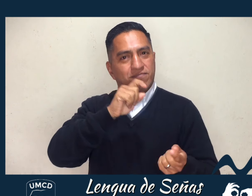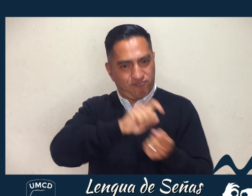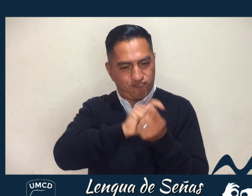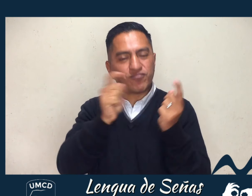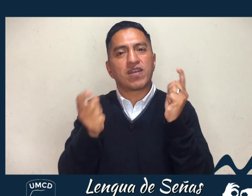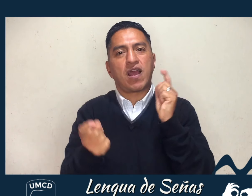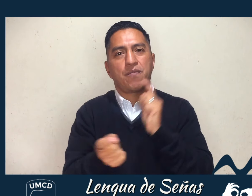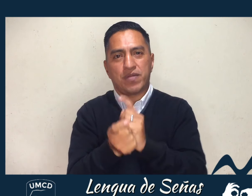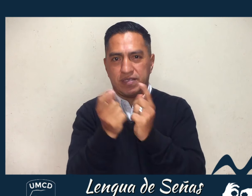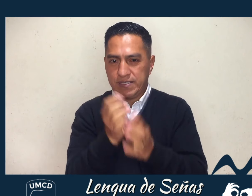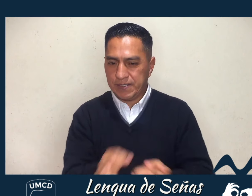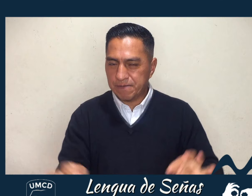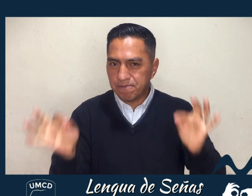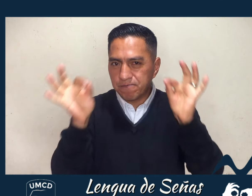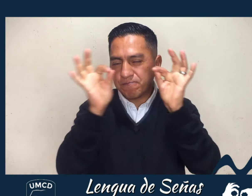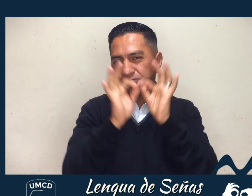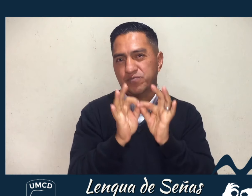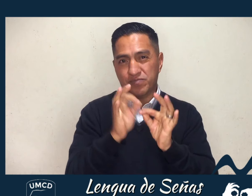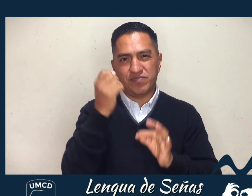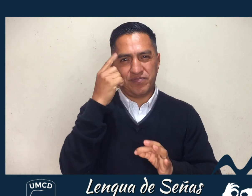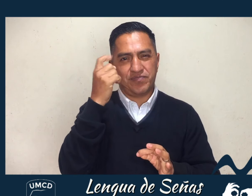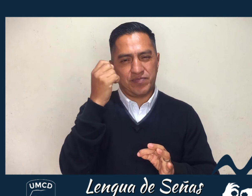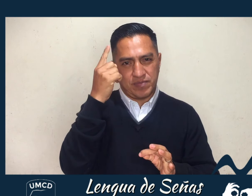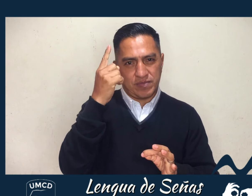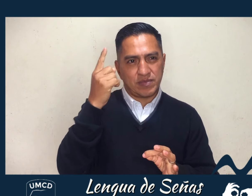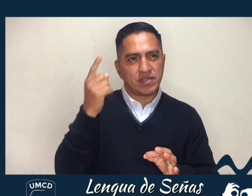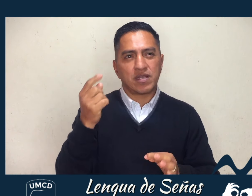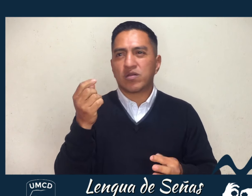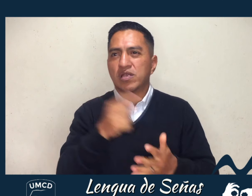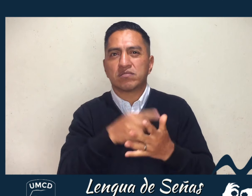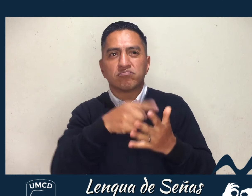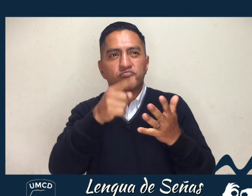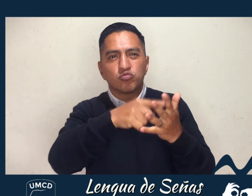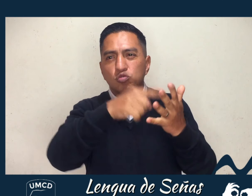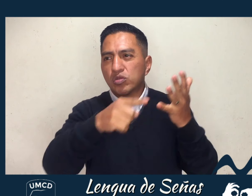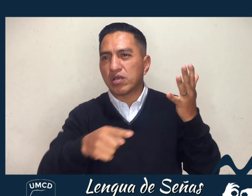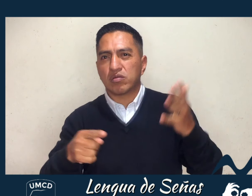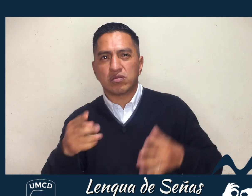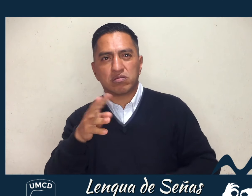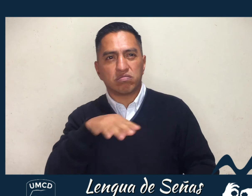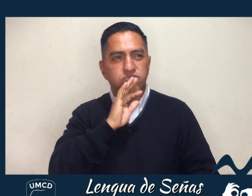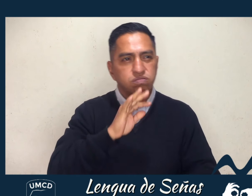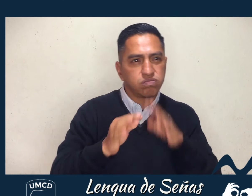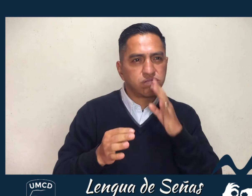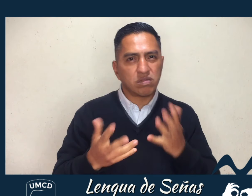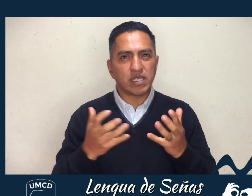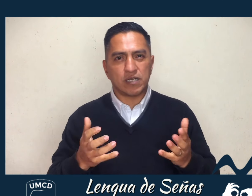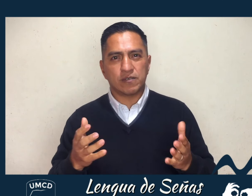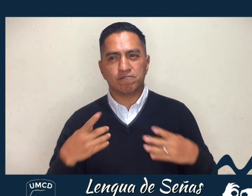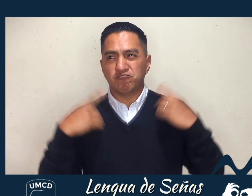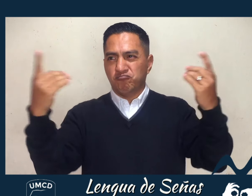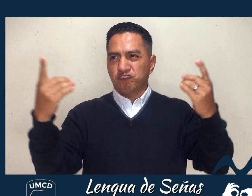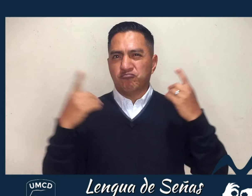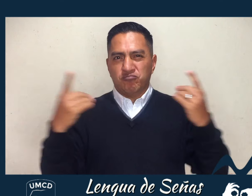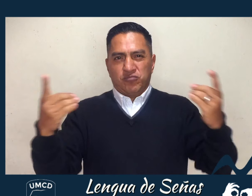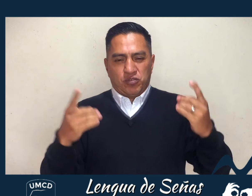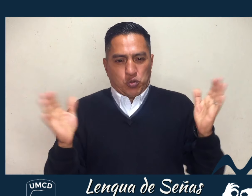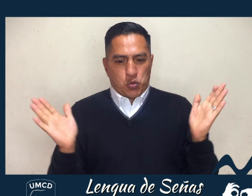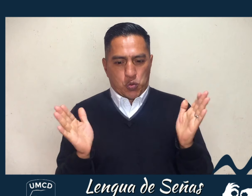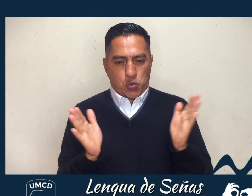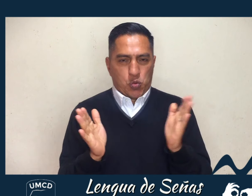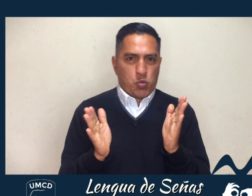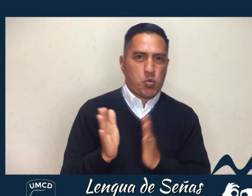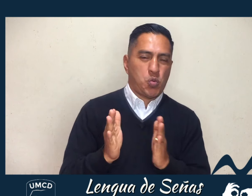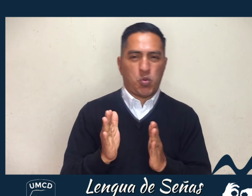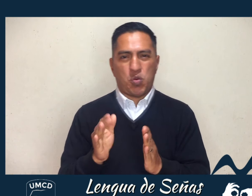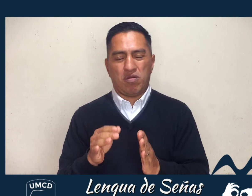interno. Por ejemplo, cuando queremos bajar de peso y hacemos una dieta, es muy probable que nos hallemos desmotivados, frustrados y